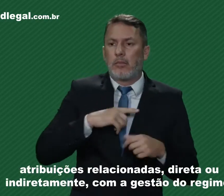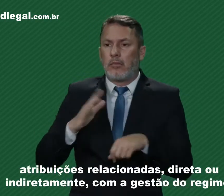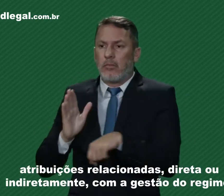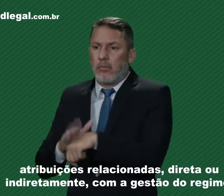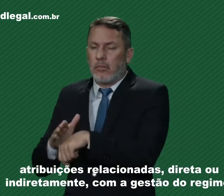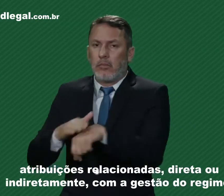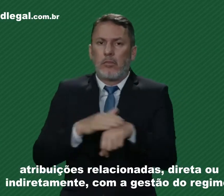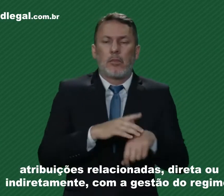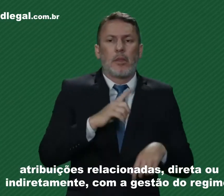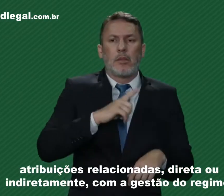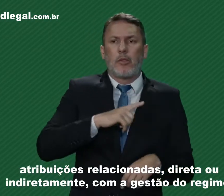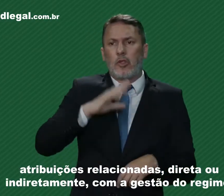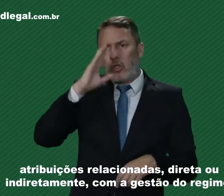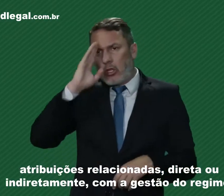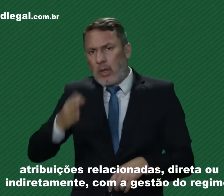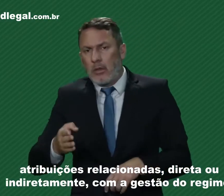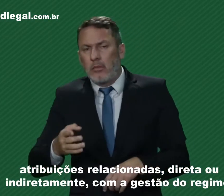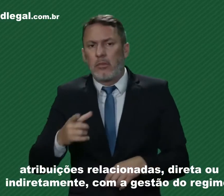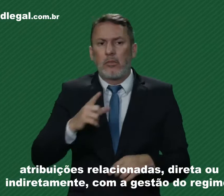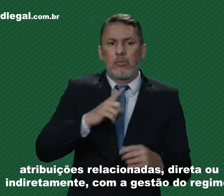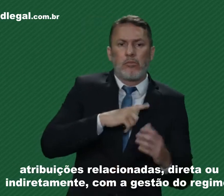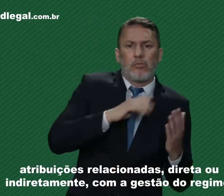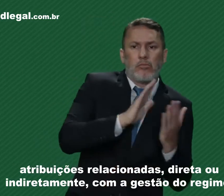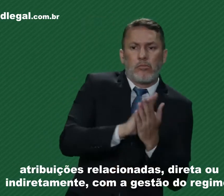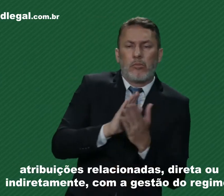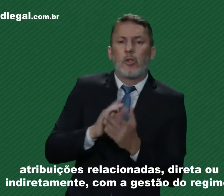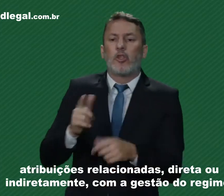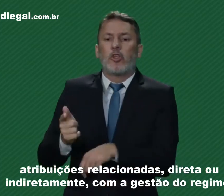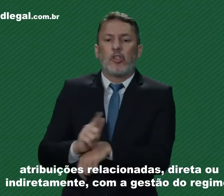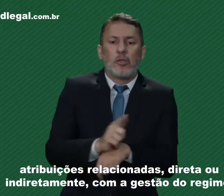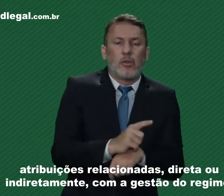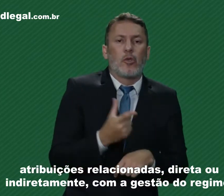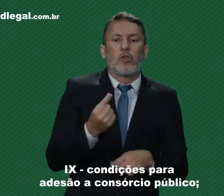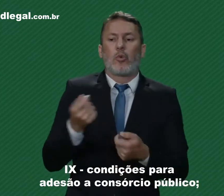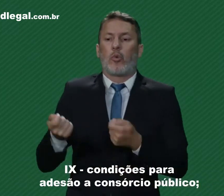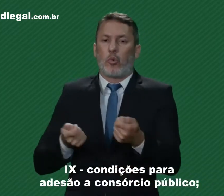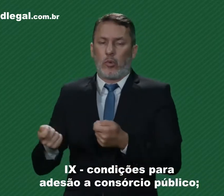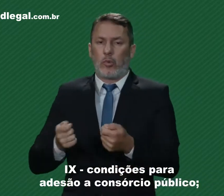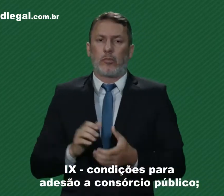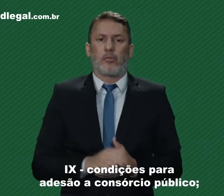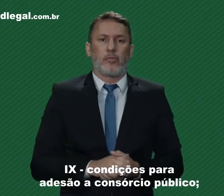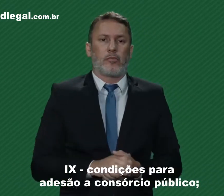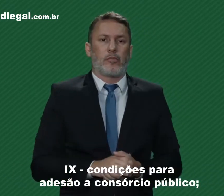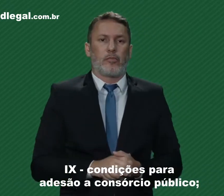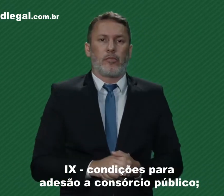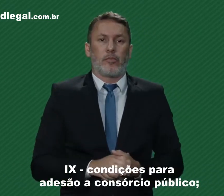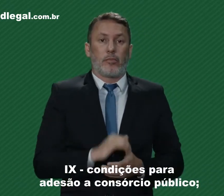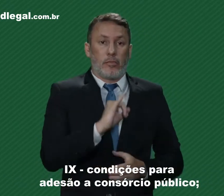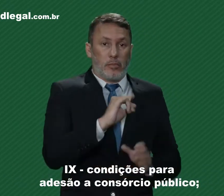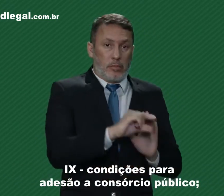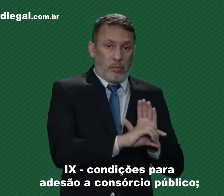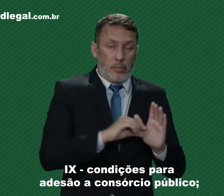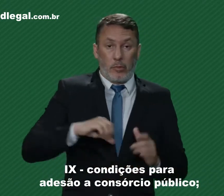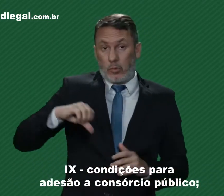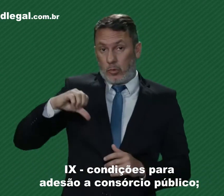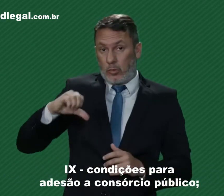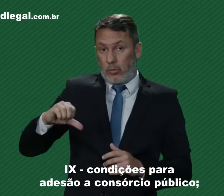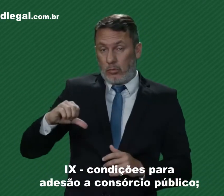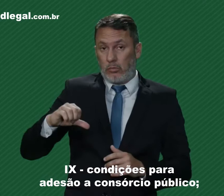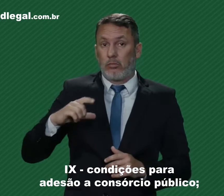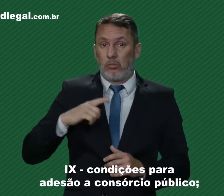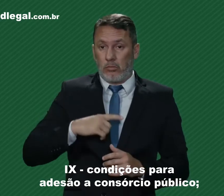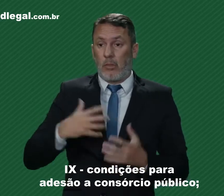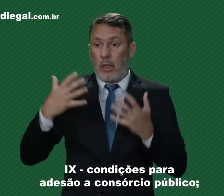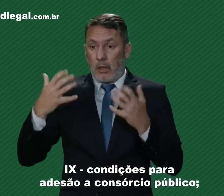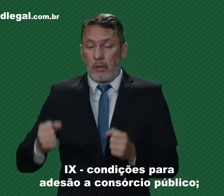atribuições relacionadas direta ou indiretamente com a gestão do regime. Inciso 9. Condições para a adesão